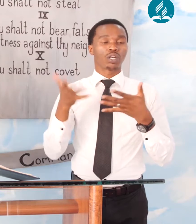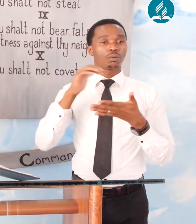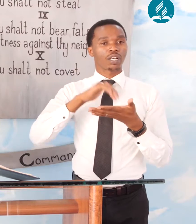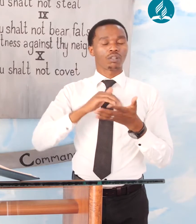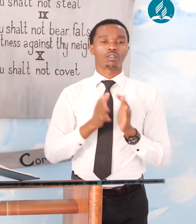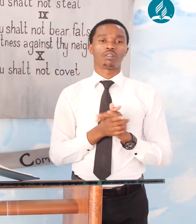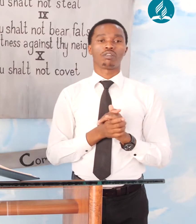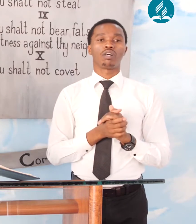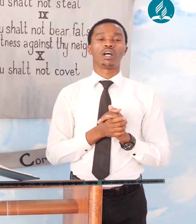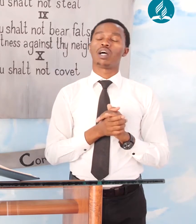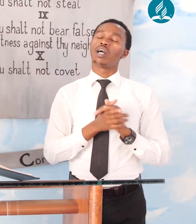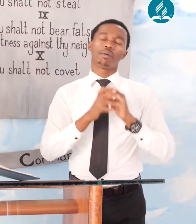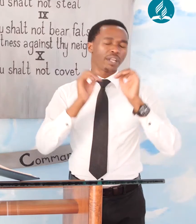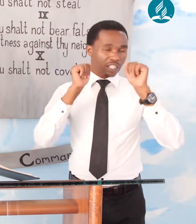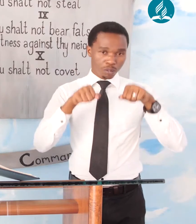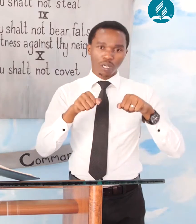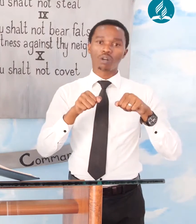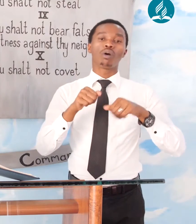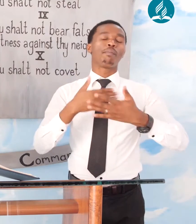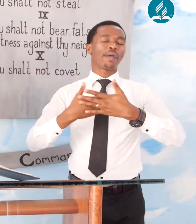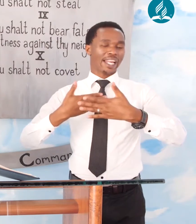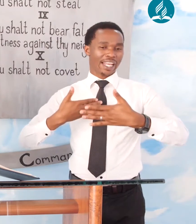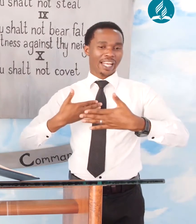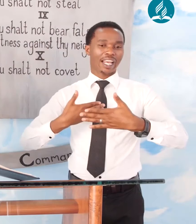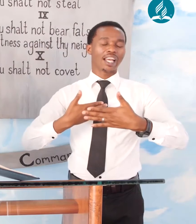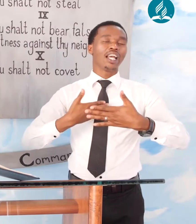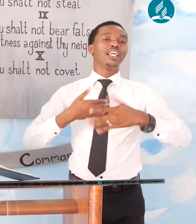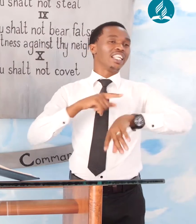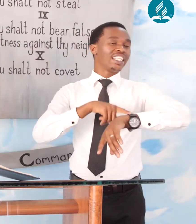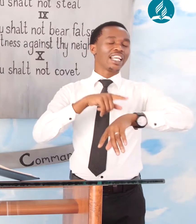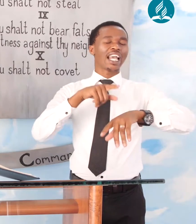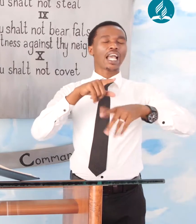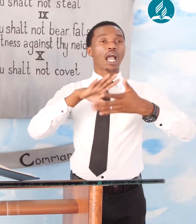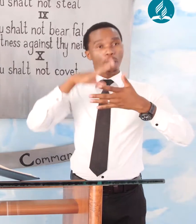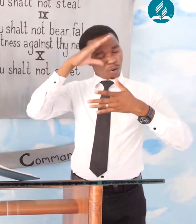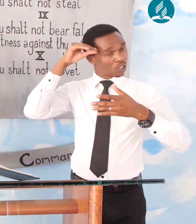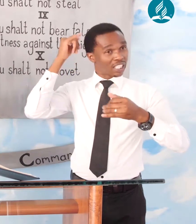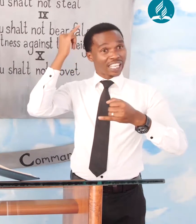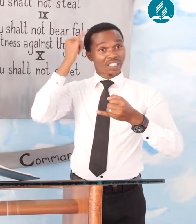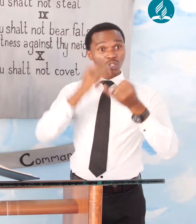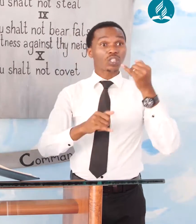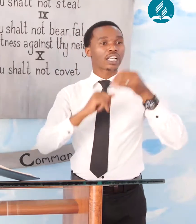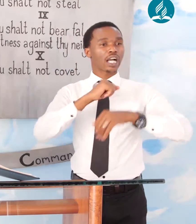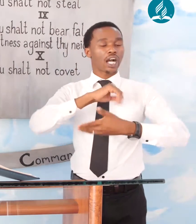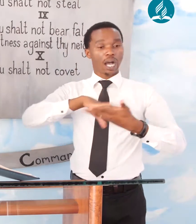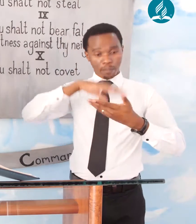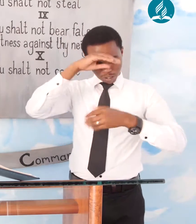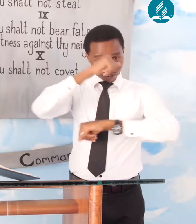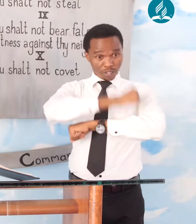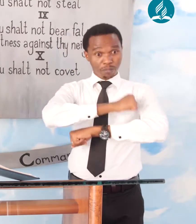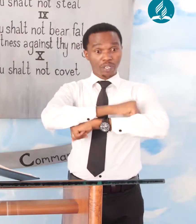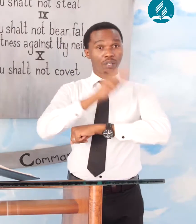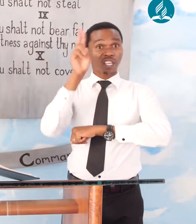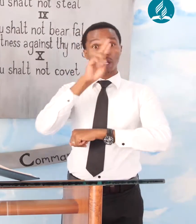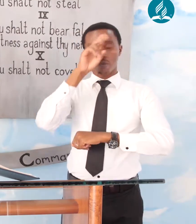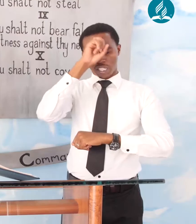kubigarukaho birashoboka ko yaba mbere akirangiza ari amashuri ya kaminuza yo mu Egiputa